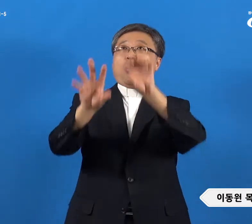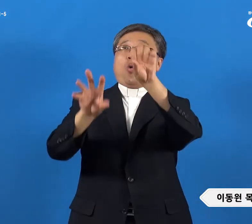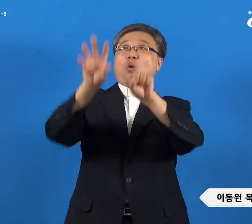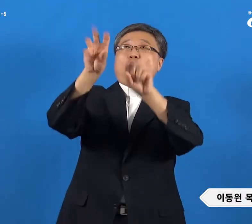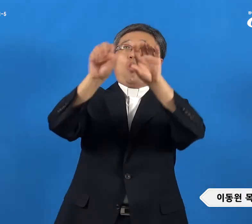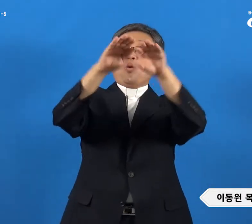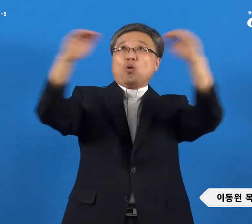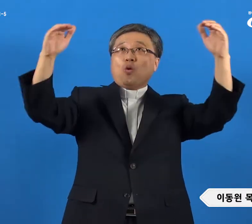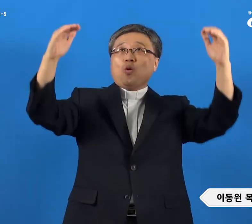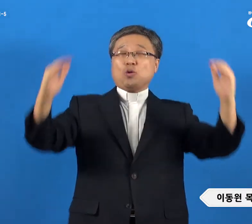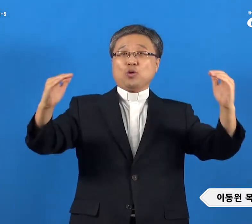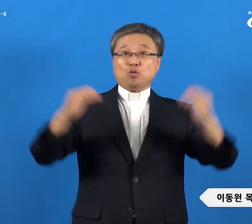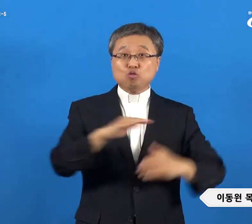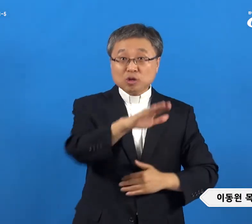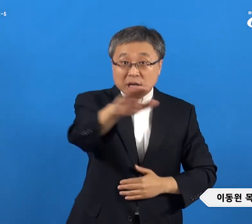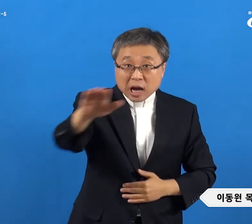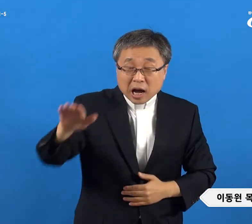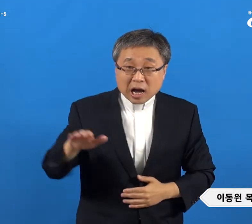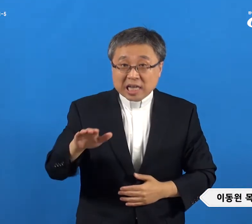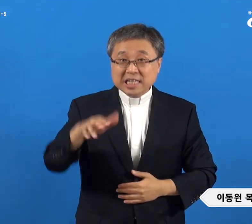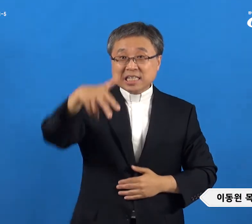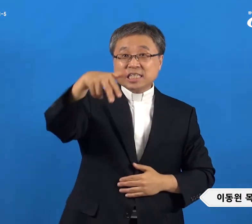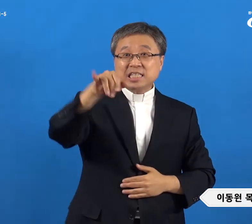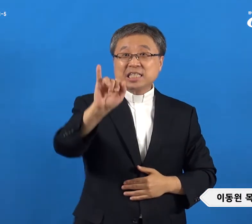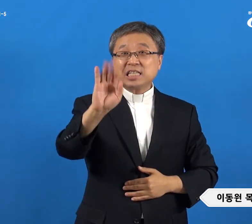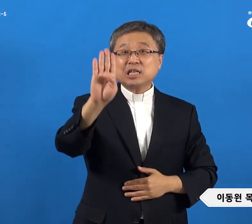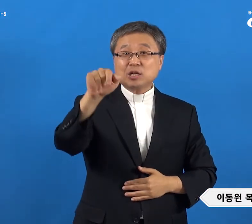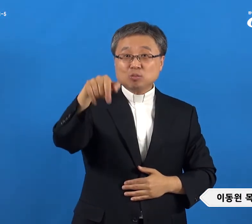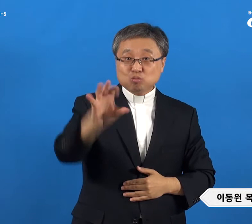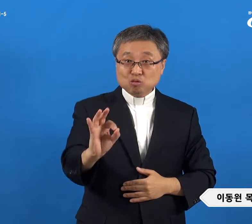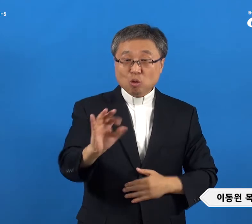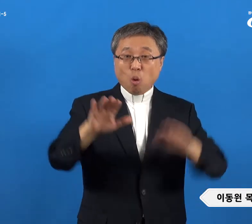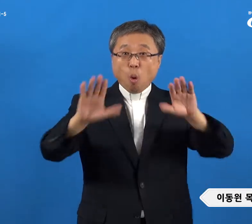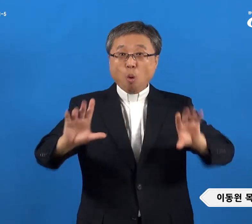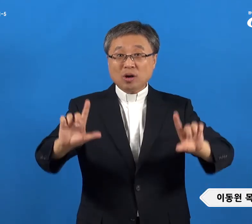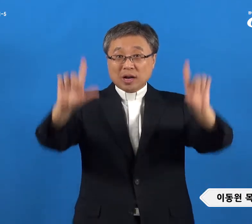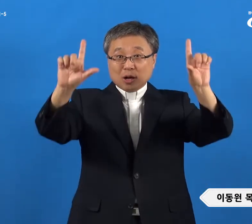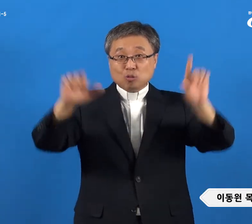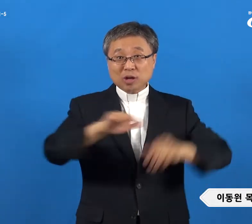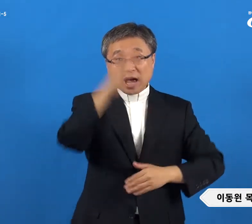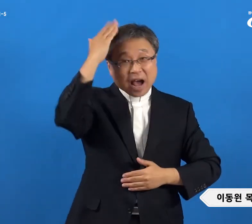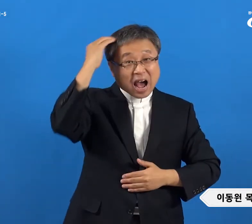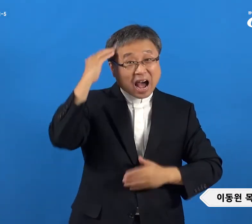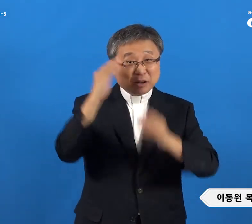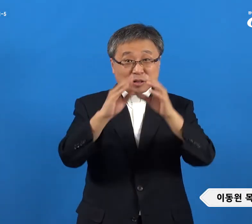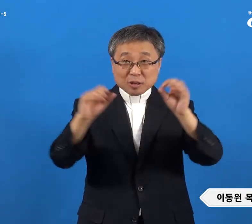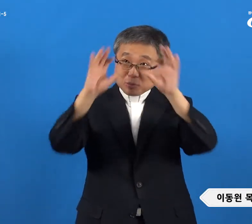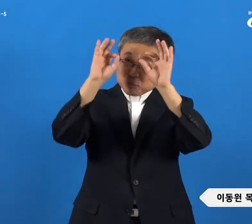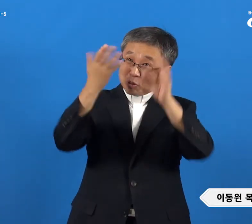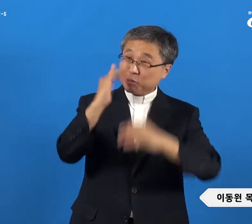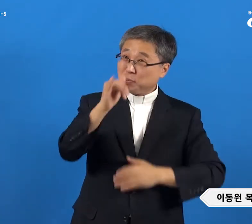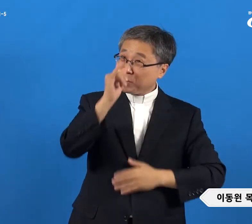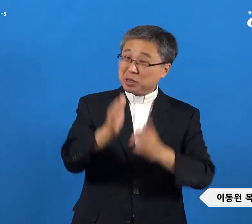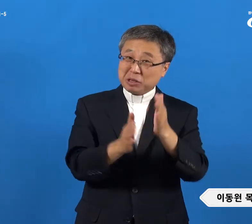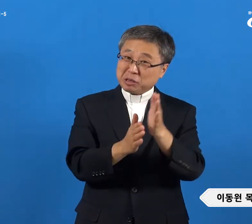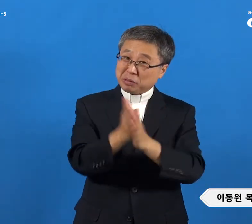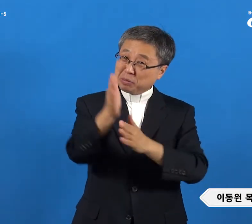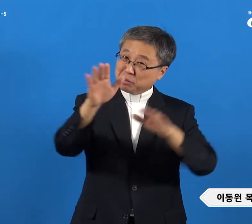올라갑니다. 우리가 지붕 그러면 오늘날 우리들 한국 땅에서 볼 수 있는 현대적인 건물의